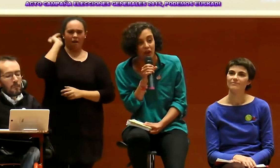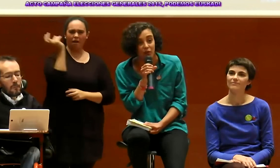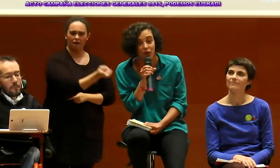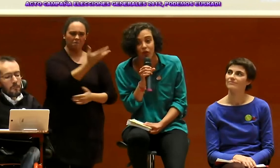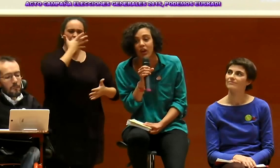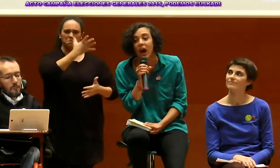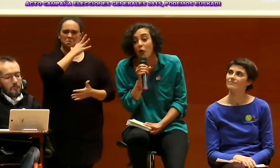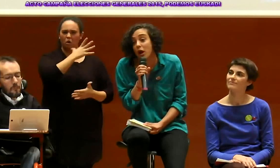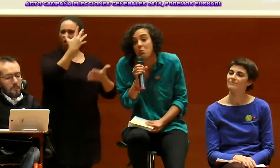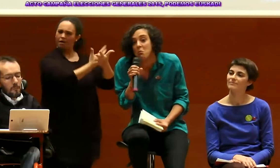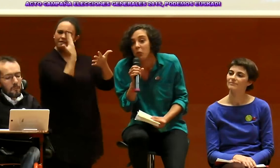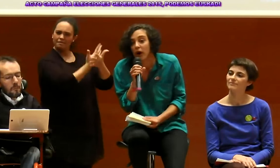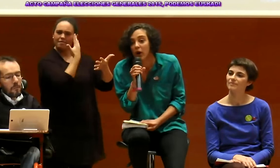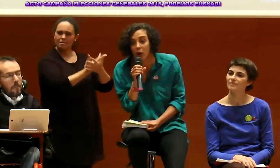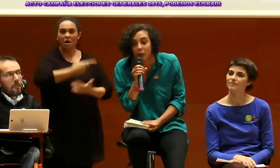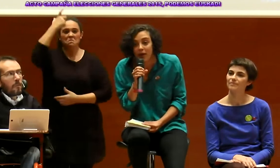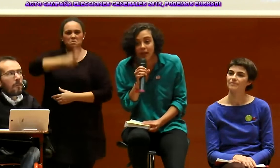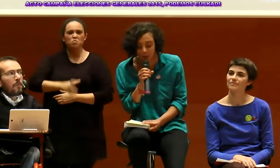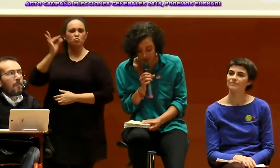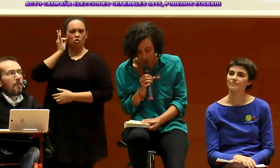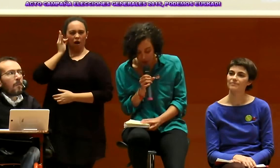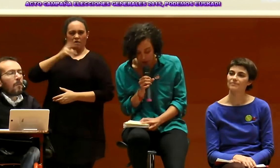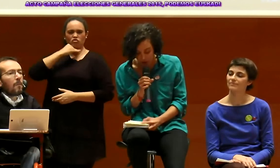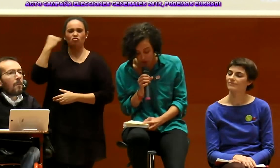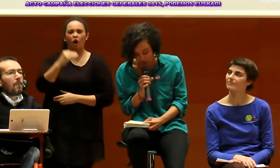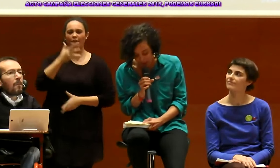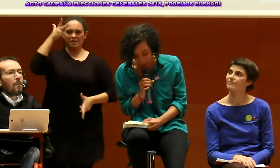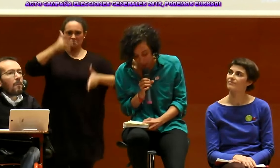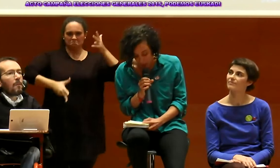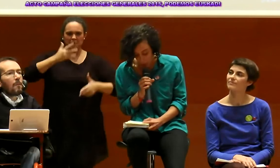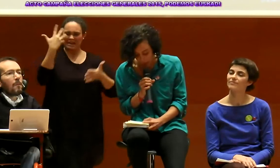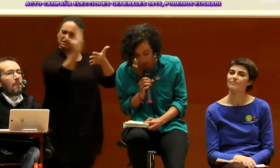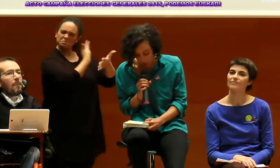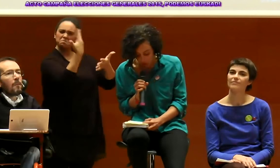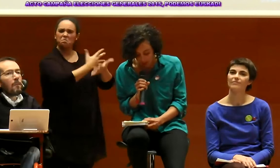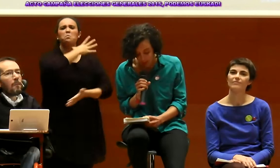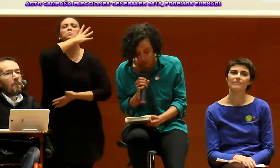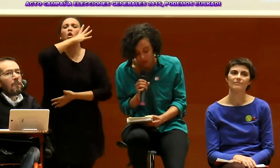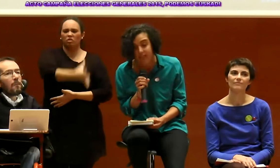mirarnos a los ojos a una mujer joven vasca de 25 años y explicarme por qué